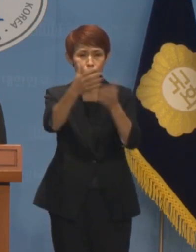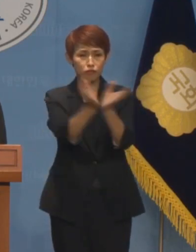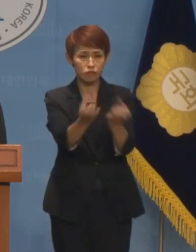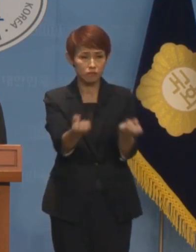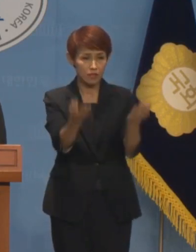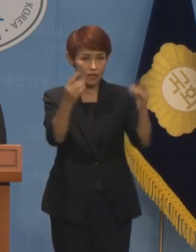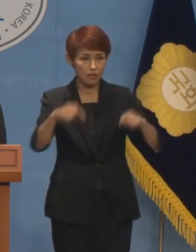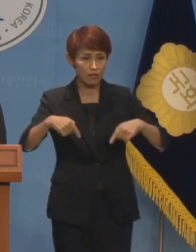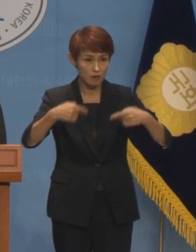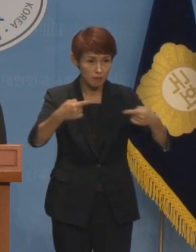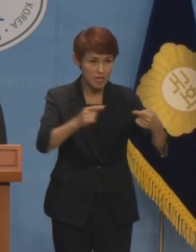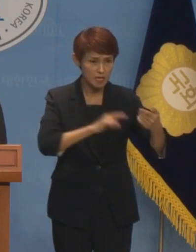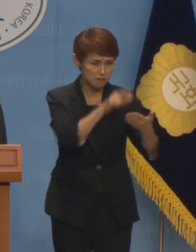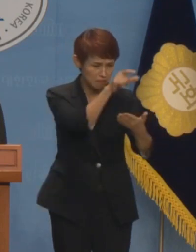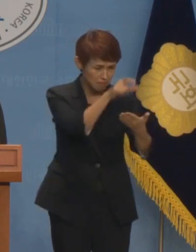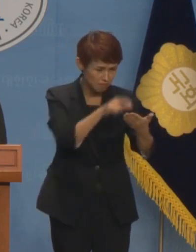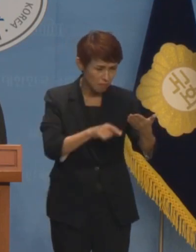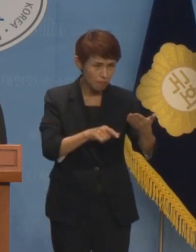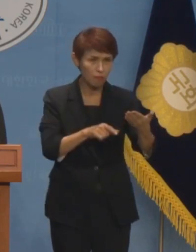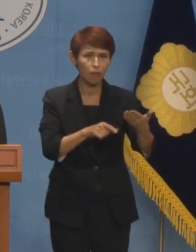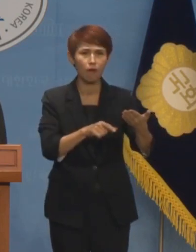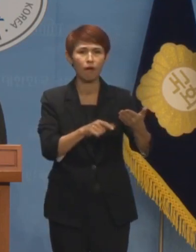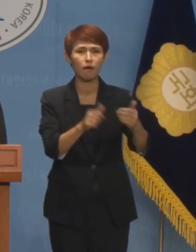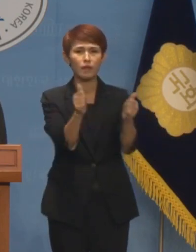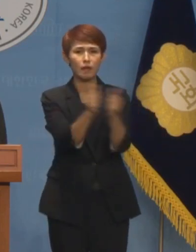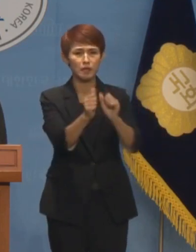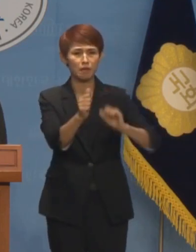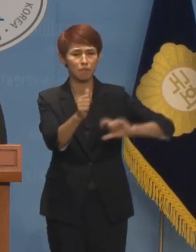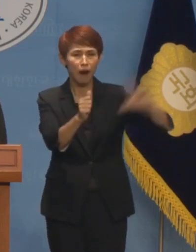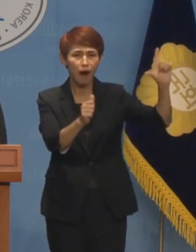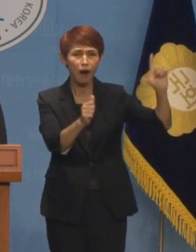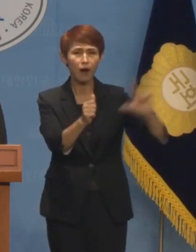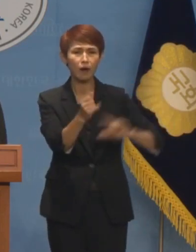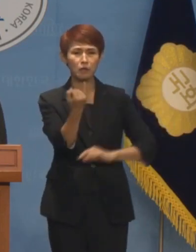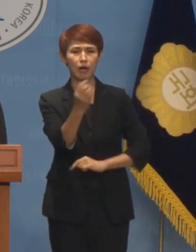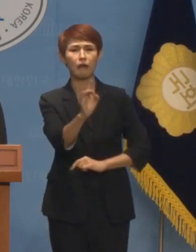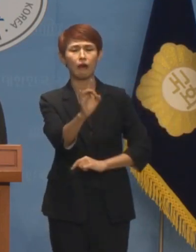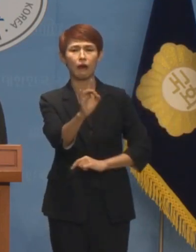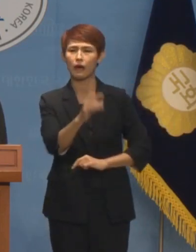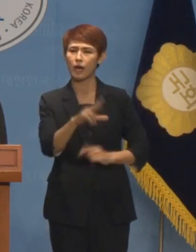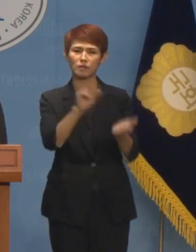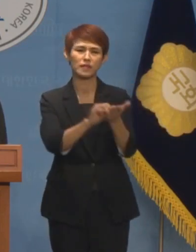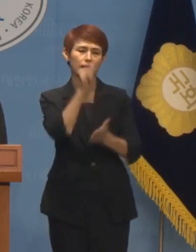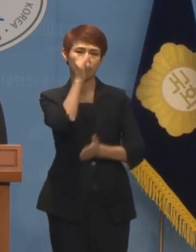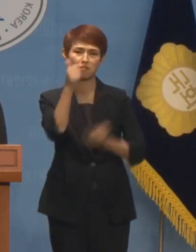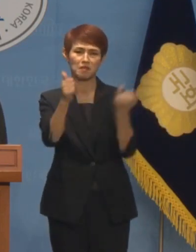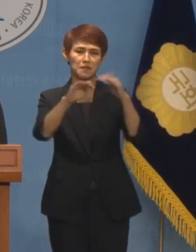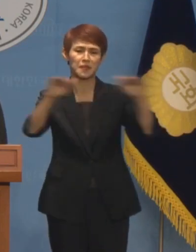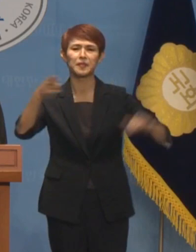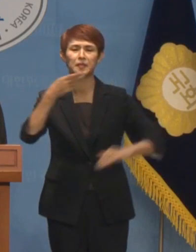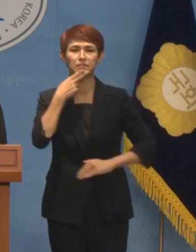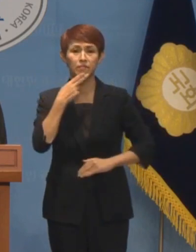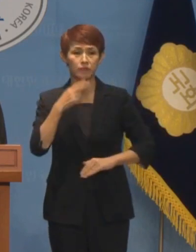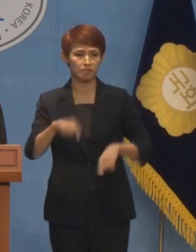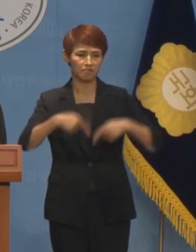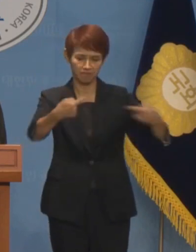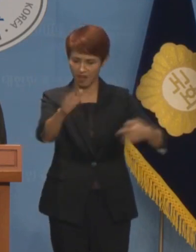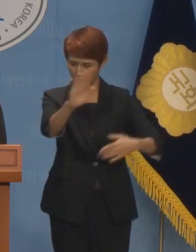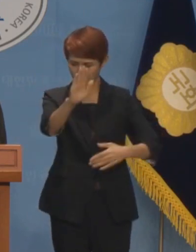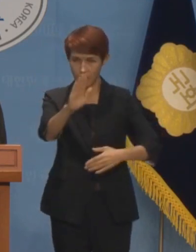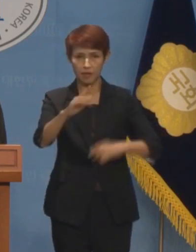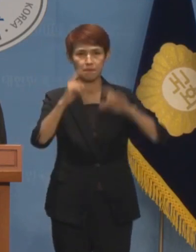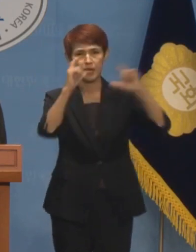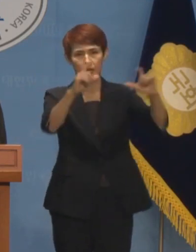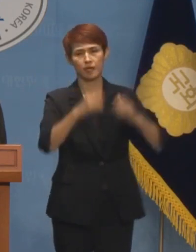포럼의 참가자 성비가 극도로 남성에 치중되어 성평등하지 않다는 이유로 불참을